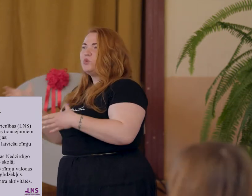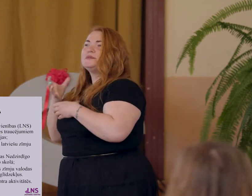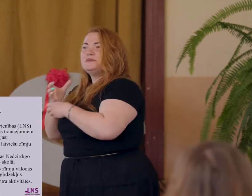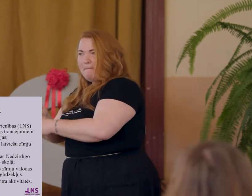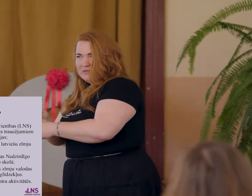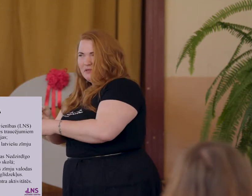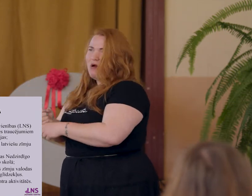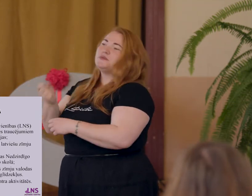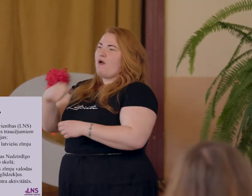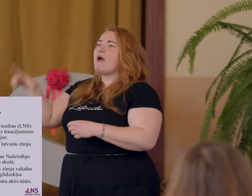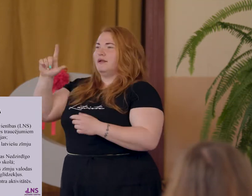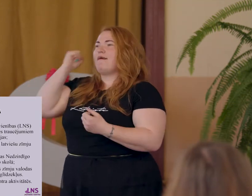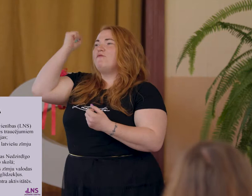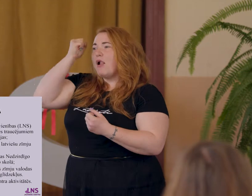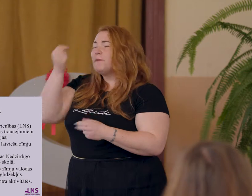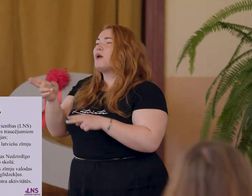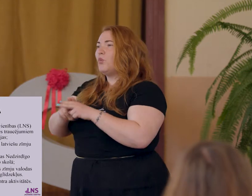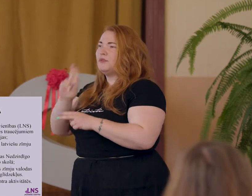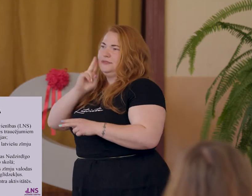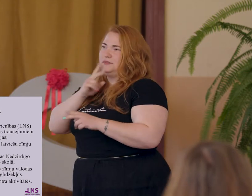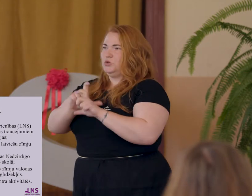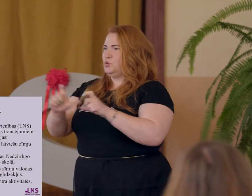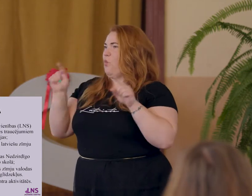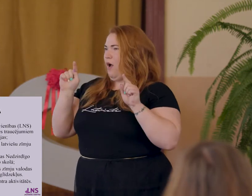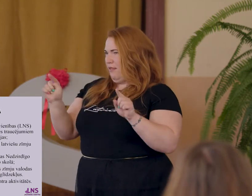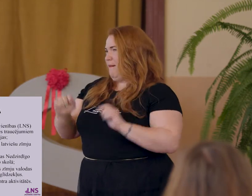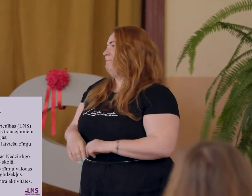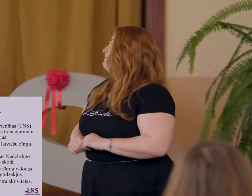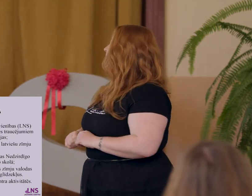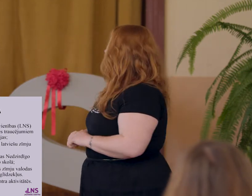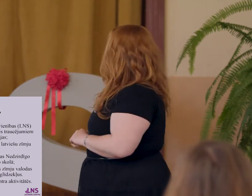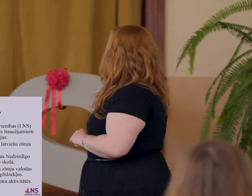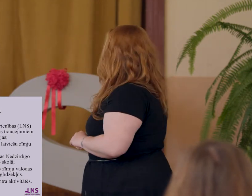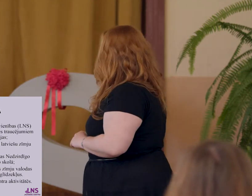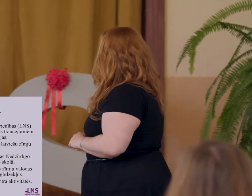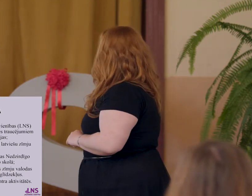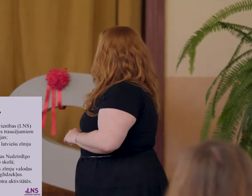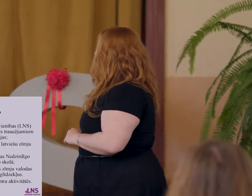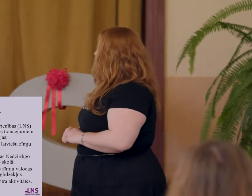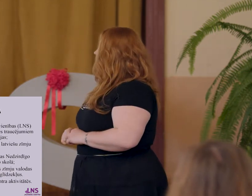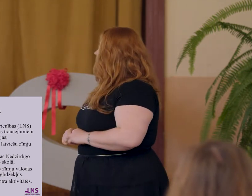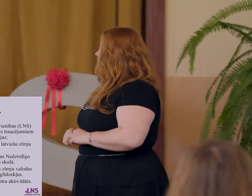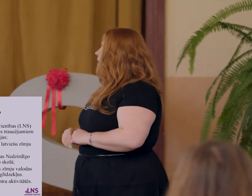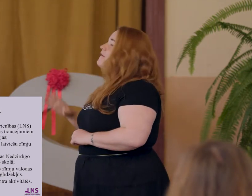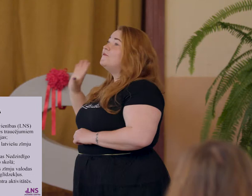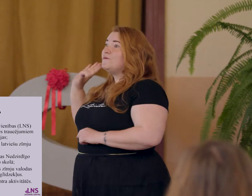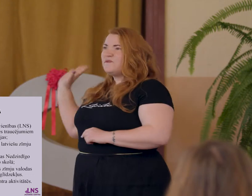šobrīd es nezinu, tur jau ir krietni samazinājies, bet tagad pastāv Rīgas nedzirdīgo skola un Valmieras